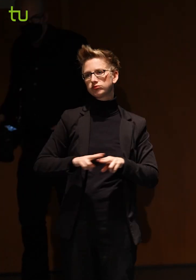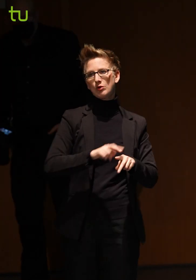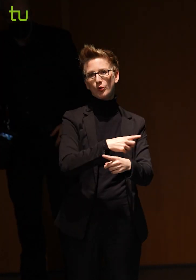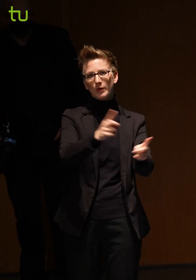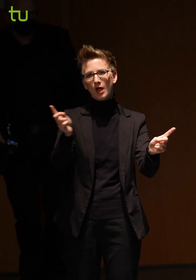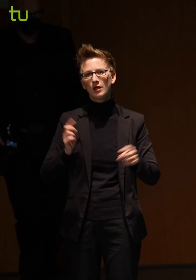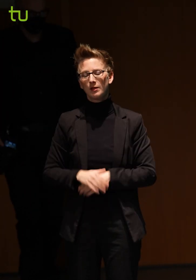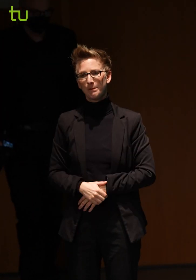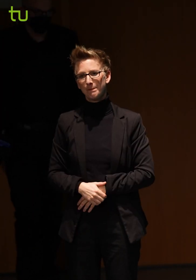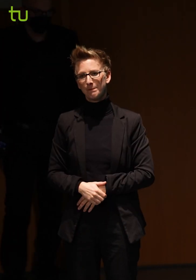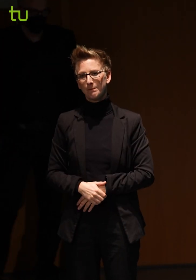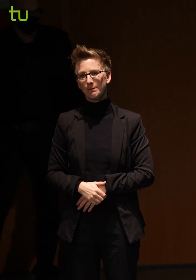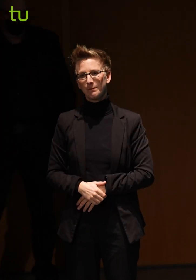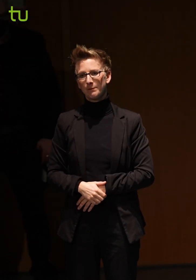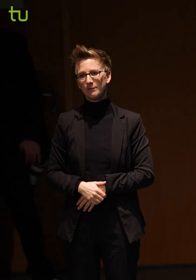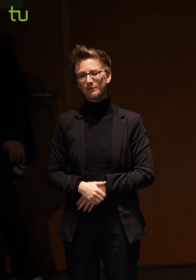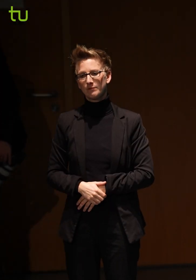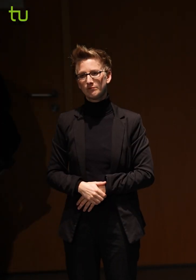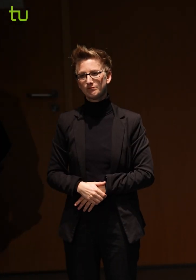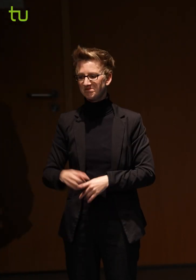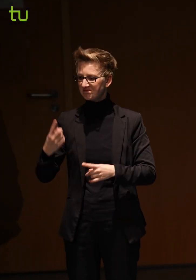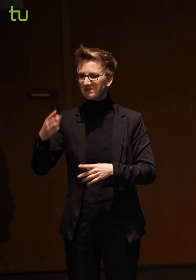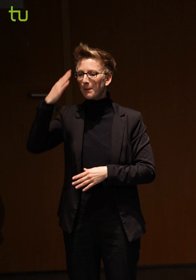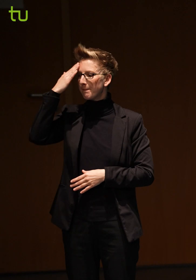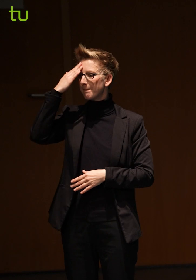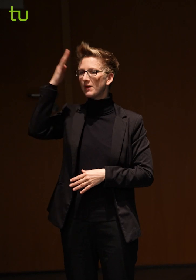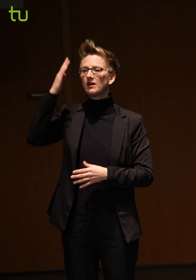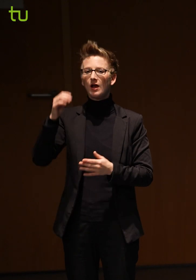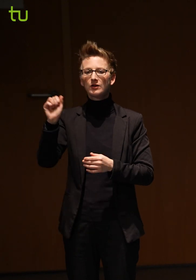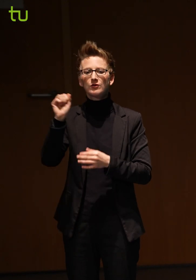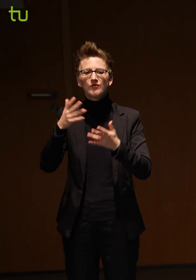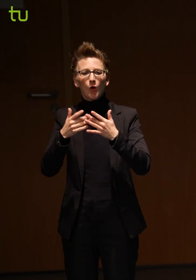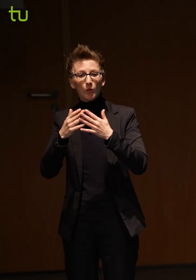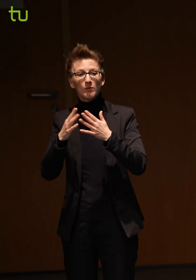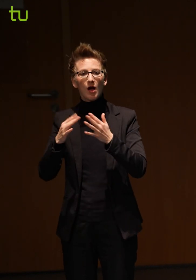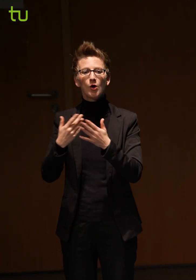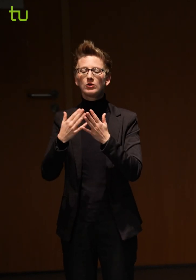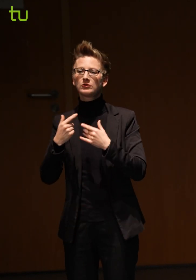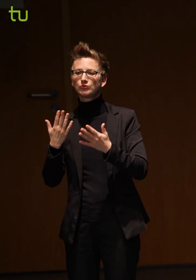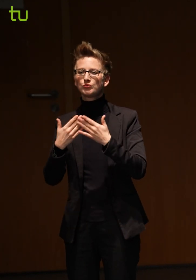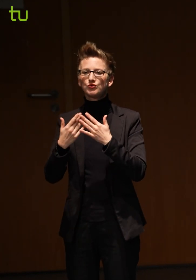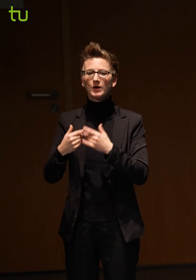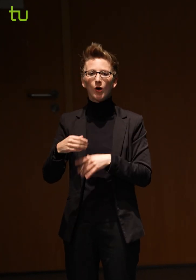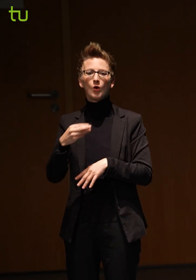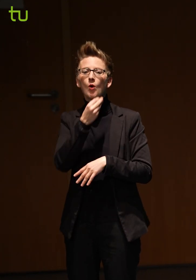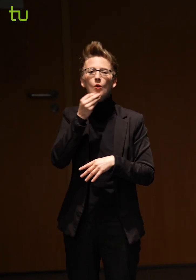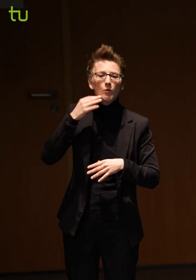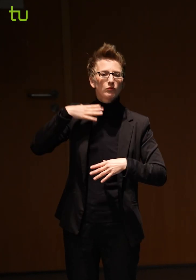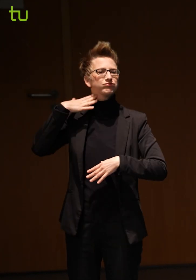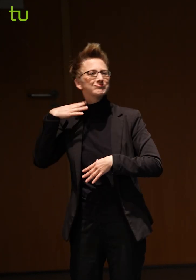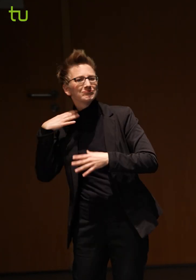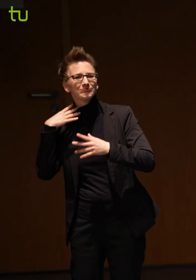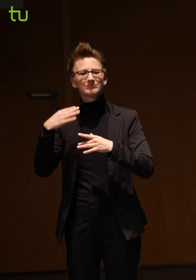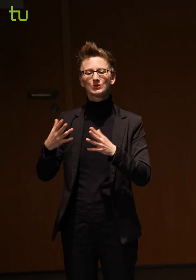Berühmt ist er insbesondere dadurch geworden, dass er in seinem Werk Homoerotik und Homosexualität anspricht, ja